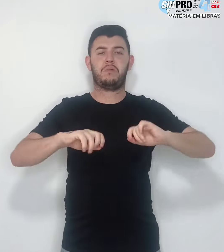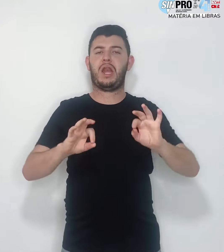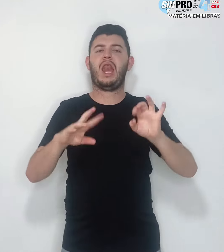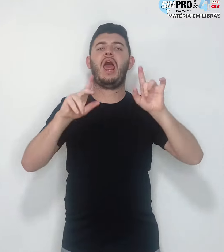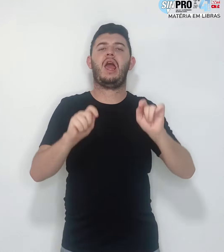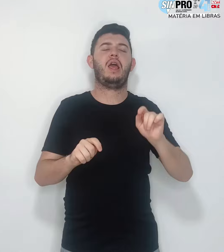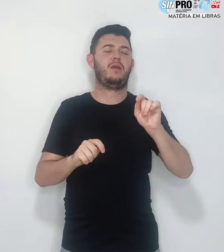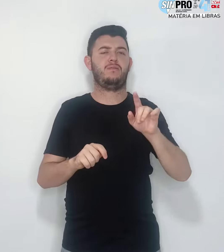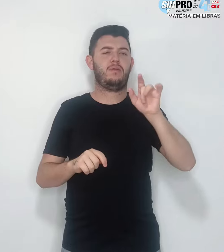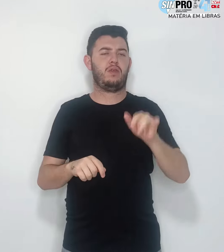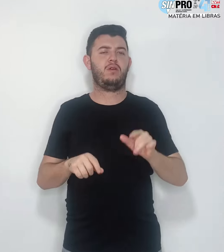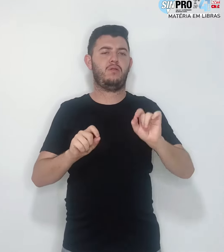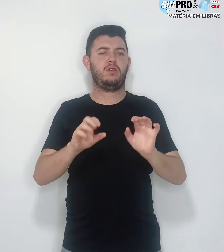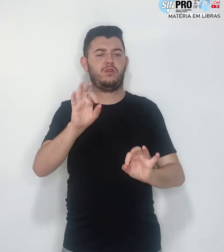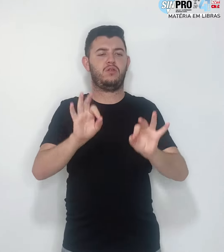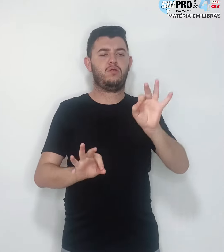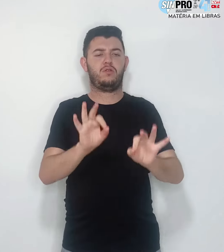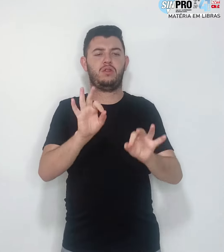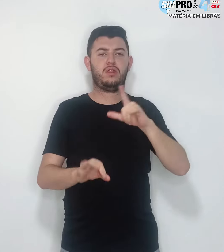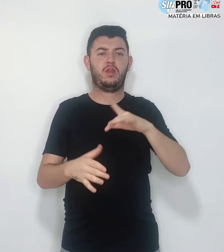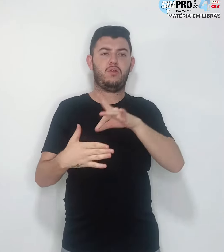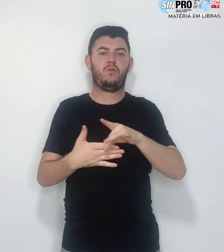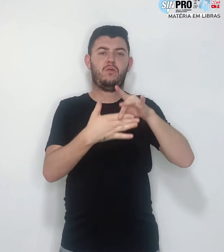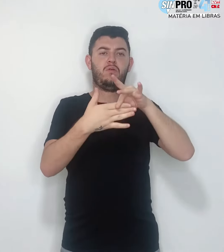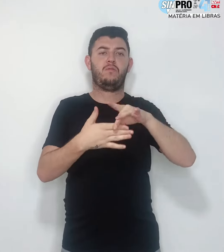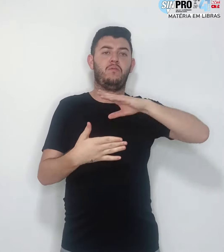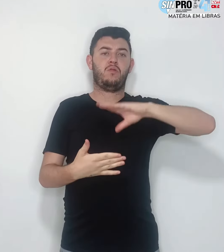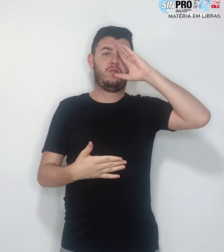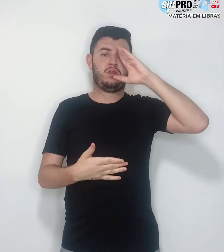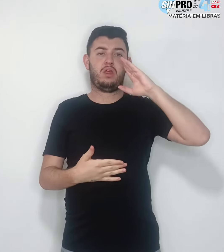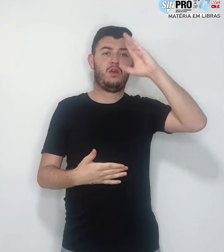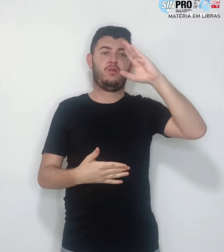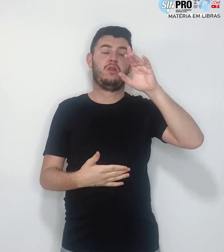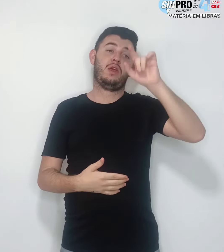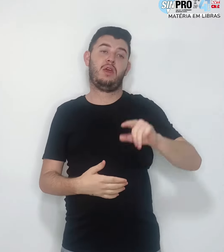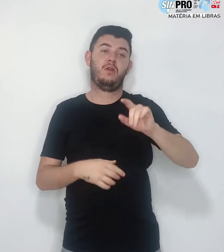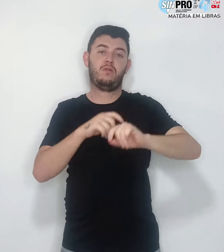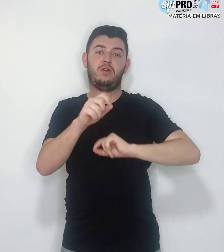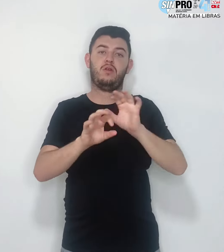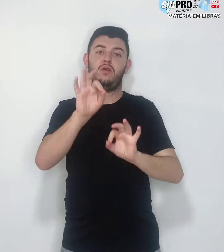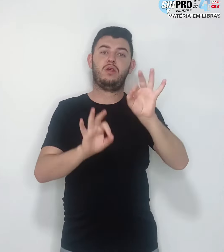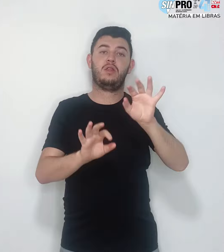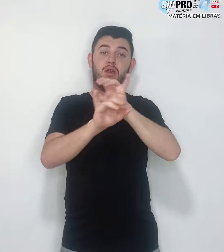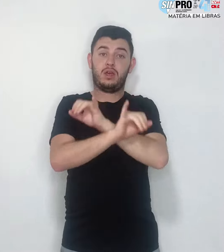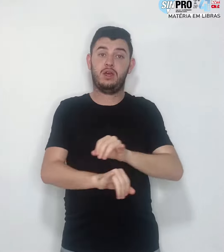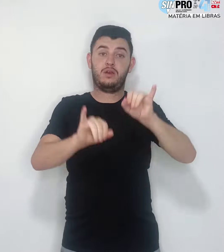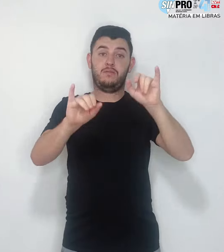conduzir com protagonismo uma campanha efetiva de combate à pandemia.